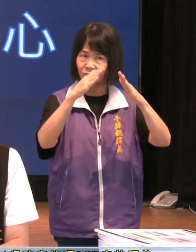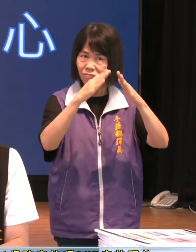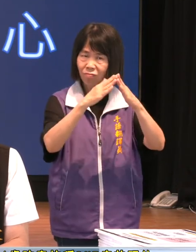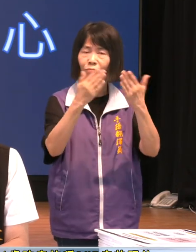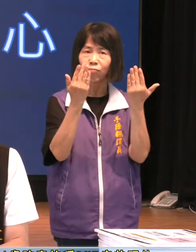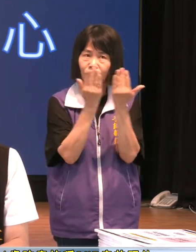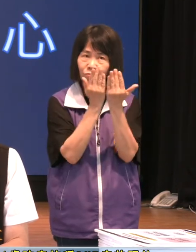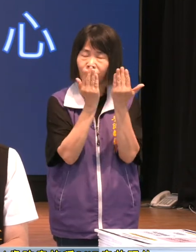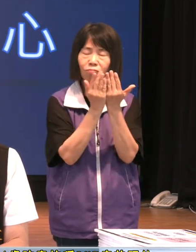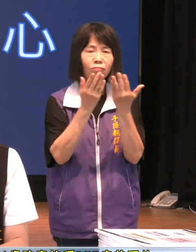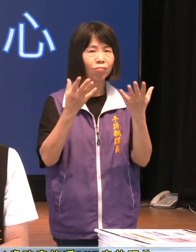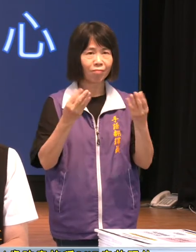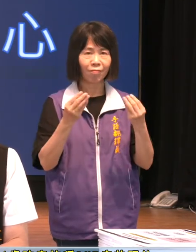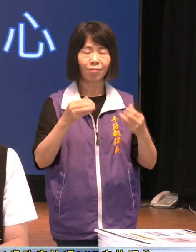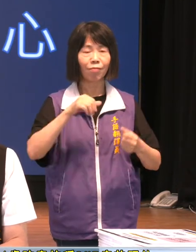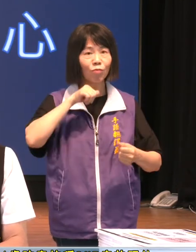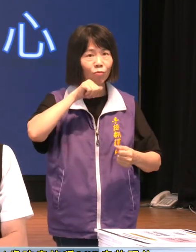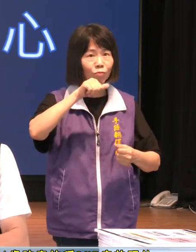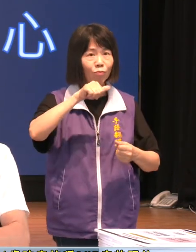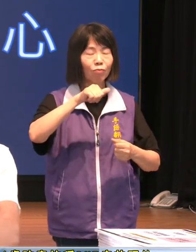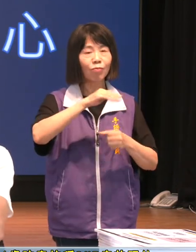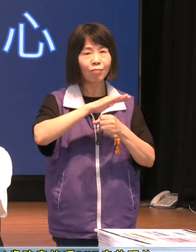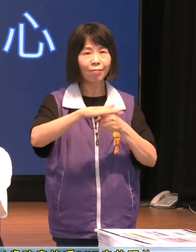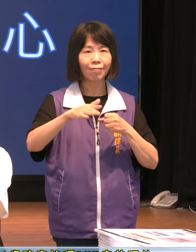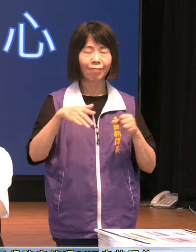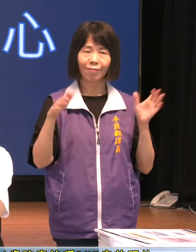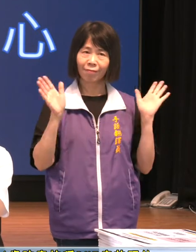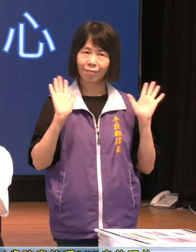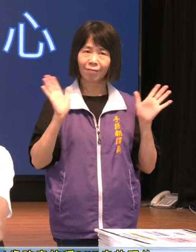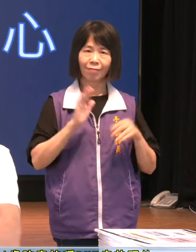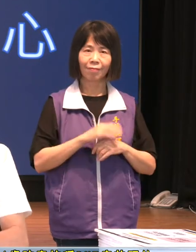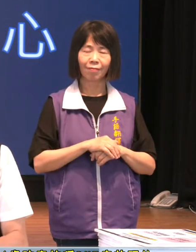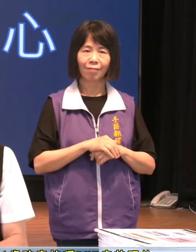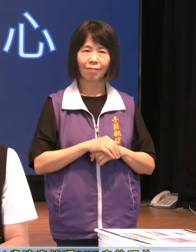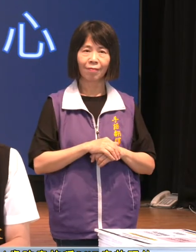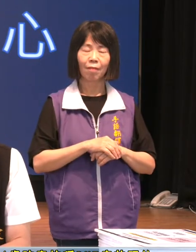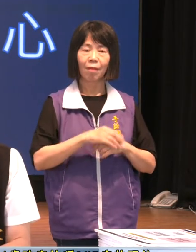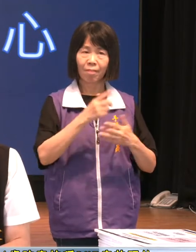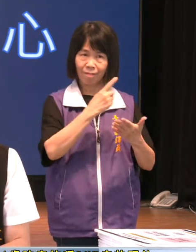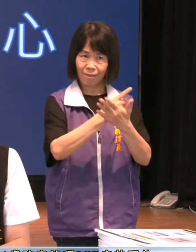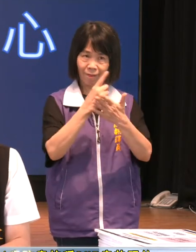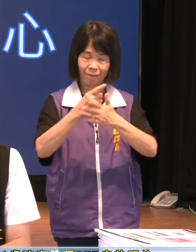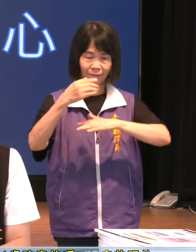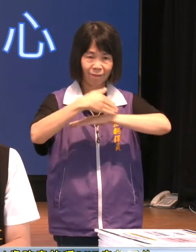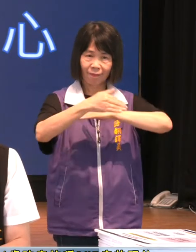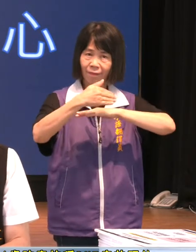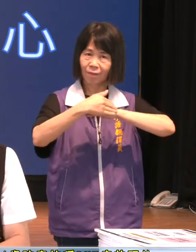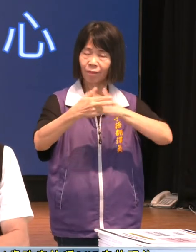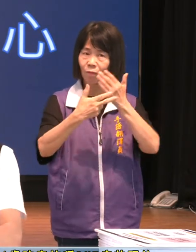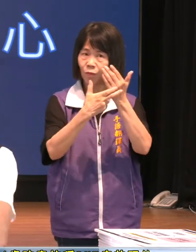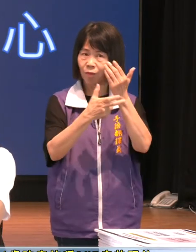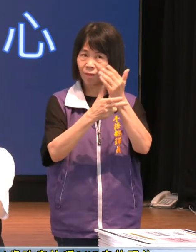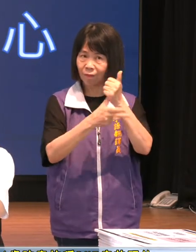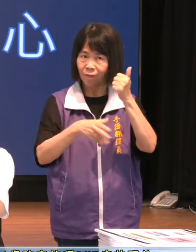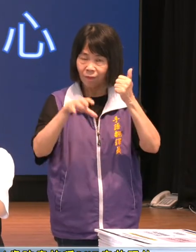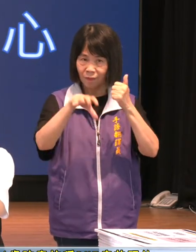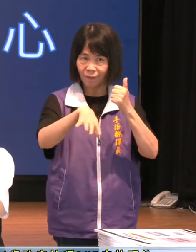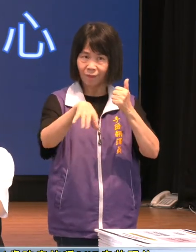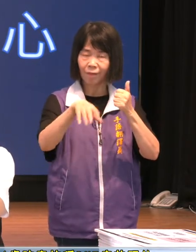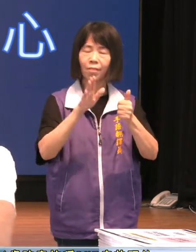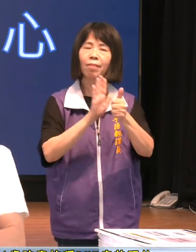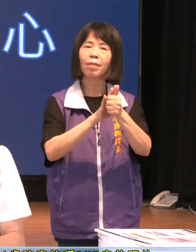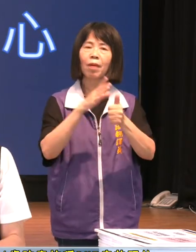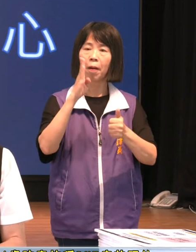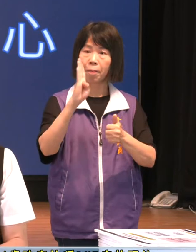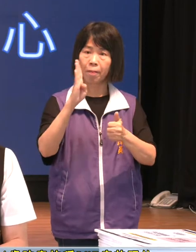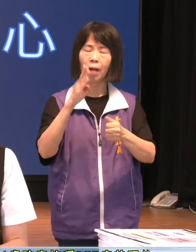未入校的满五岁的小朋友，所以我们会在各乡镇的卫生所来做预这个 BNT